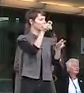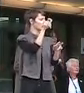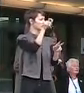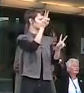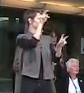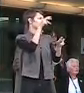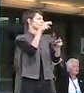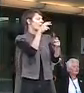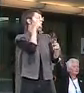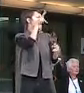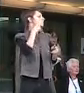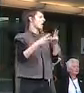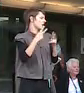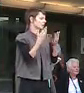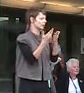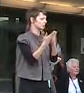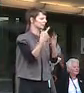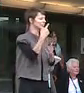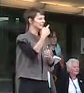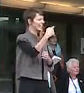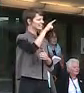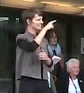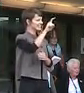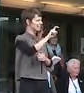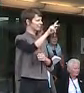zum GZVEN gehöre.